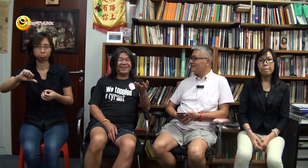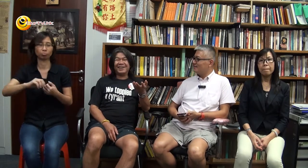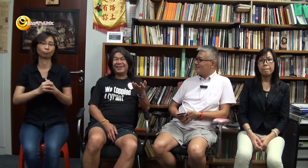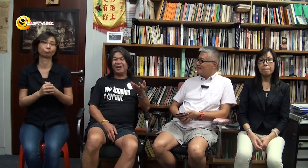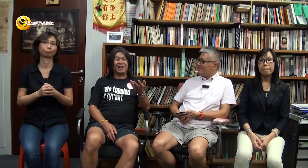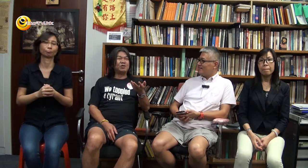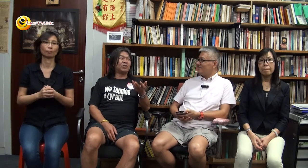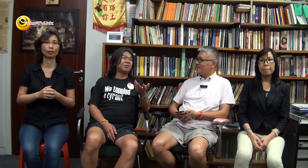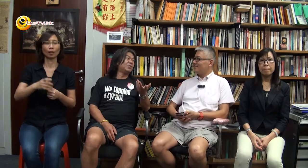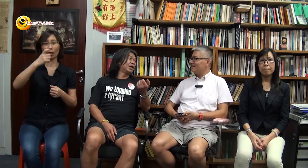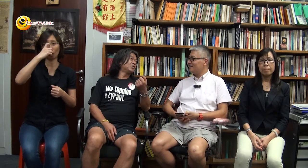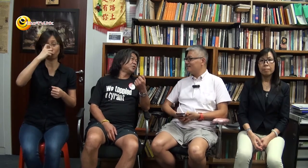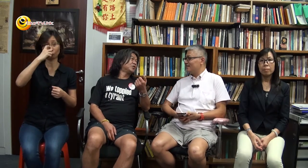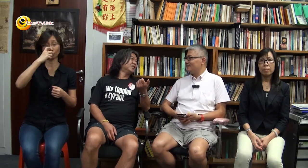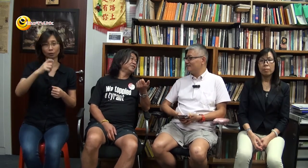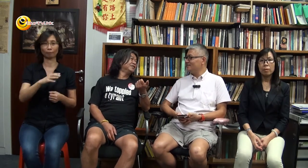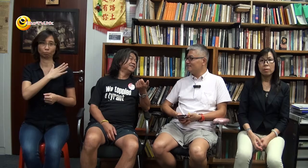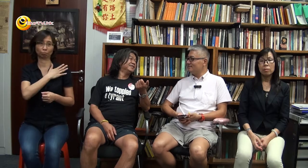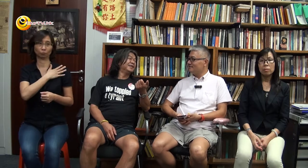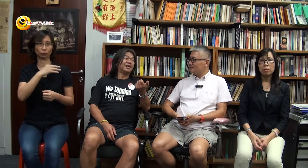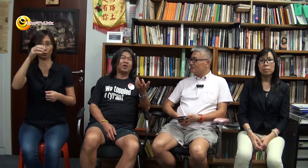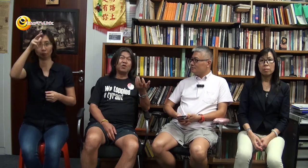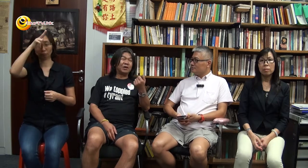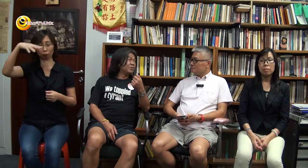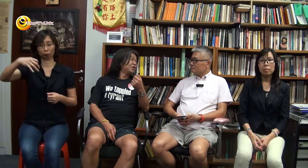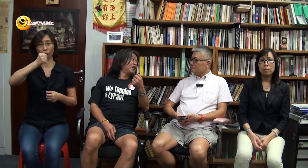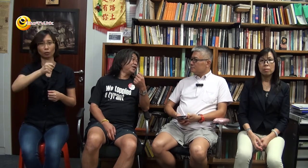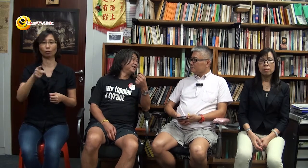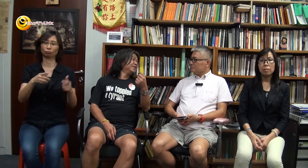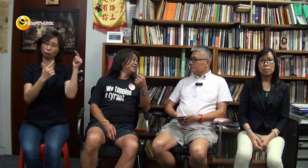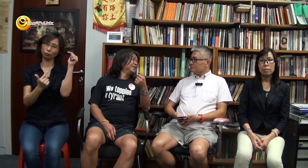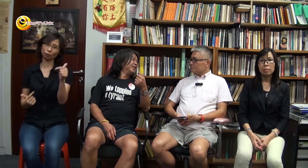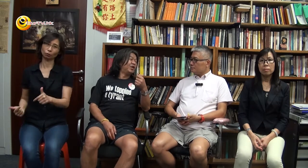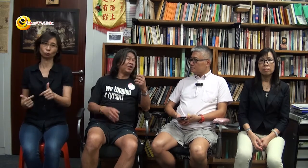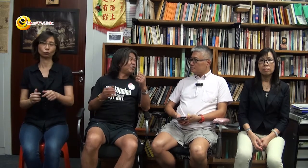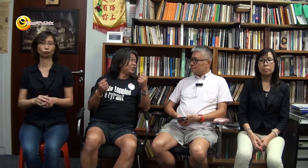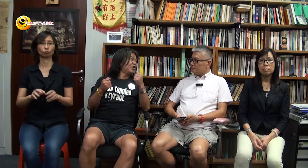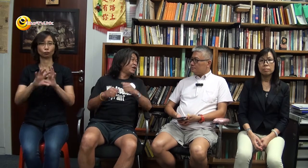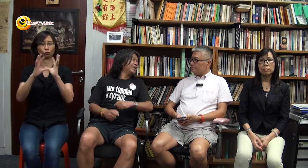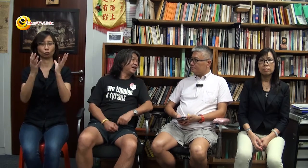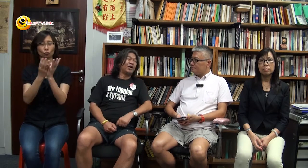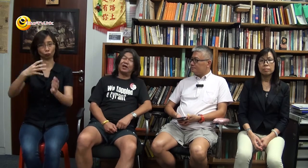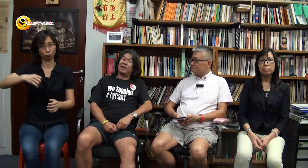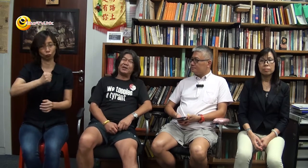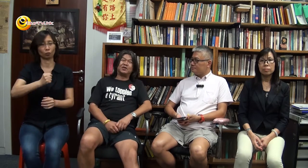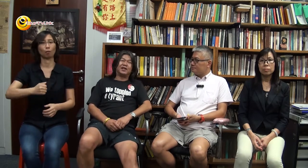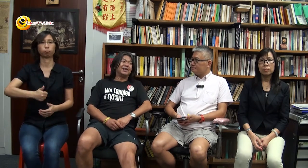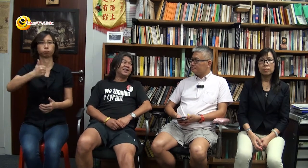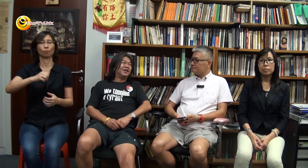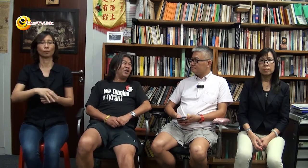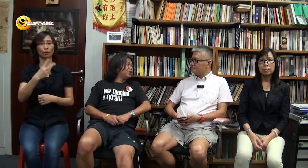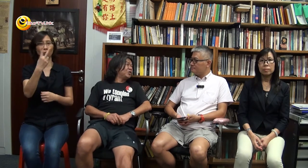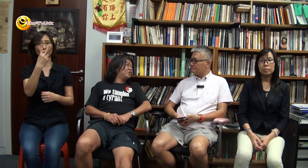香埋，梁振英做，咁啊佢咪繼續做局長。 係咯， 佢官運都唔錯啊，佢兩個都互相輝映嘅，兩個都係民建聯